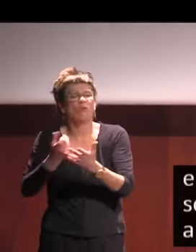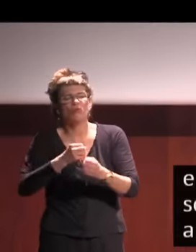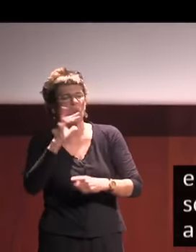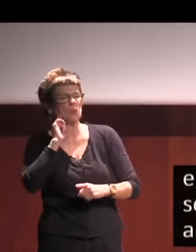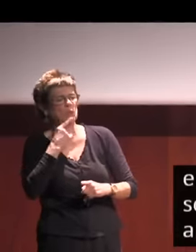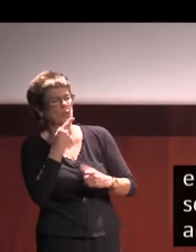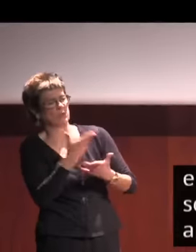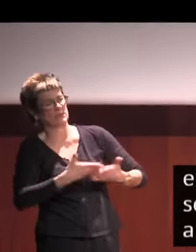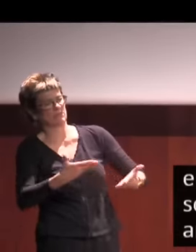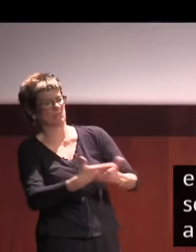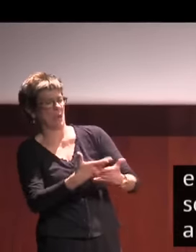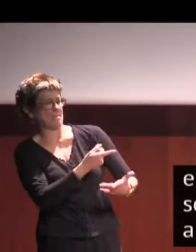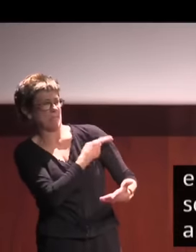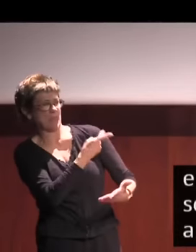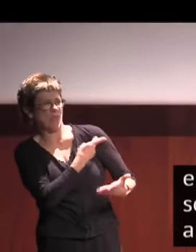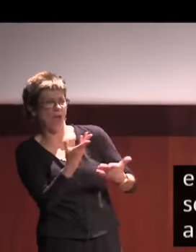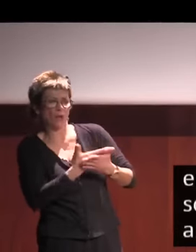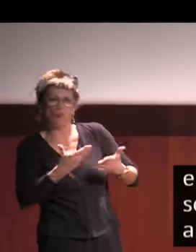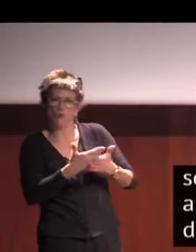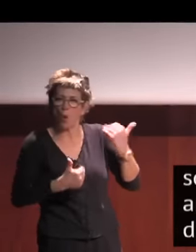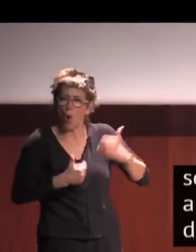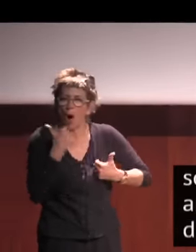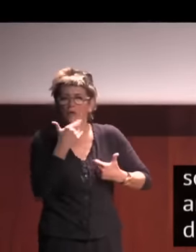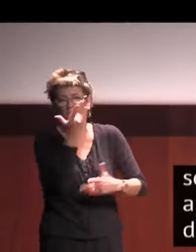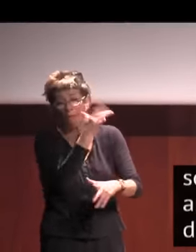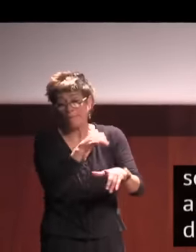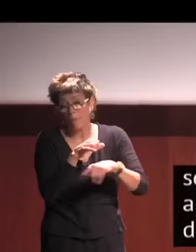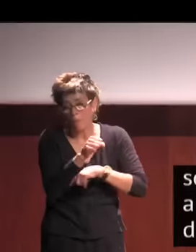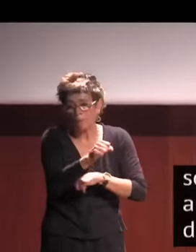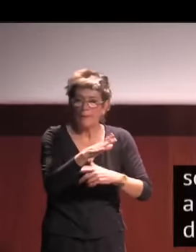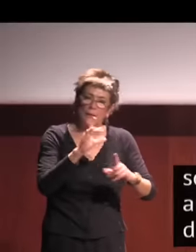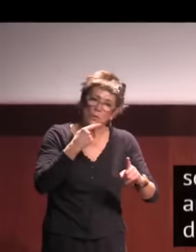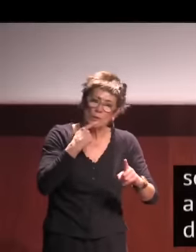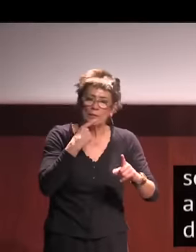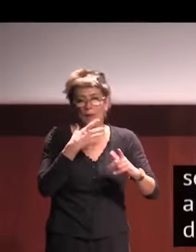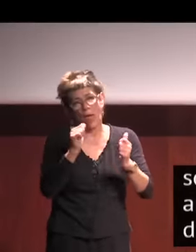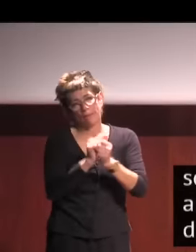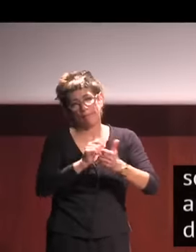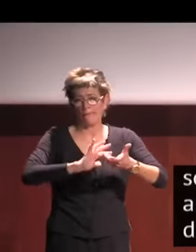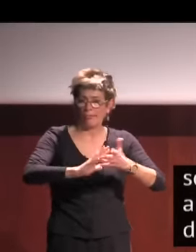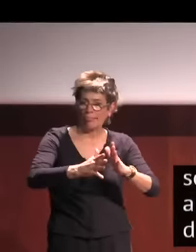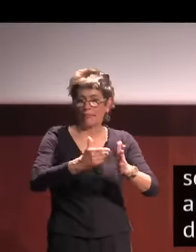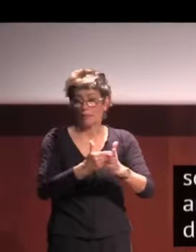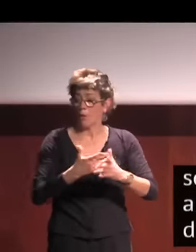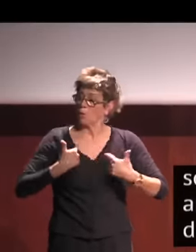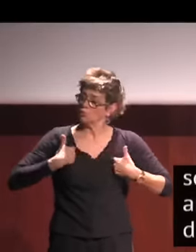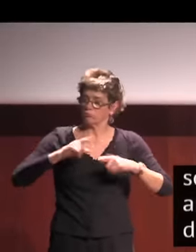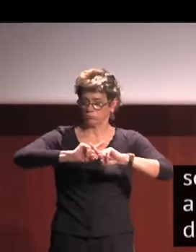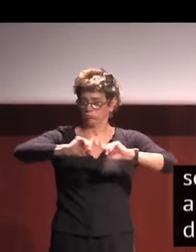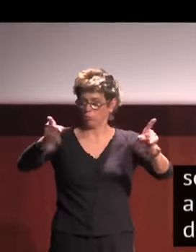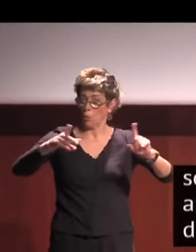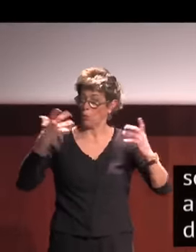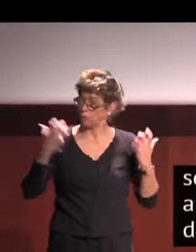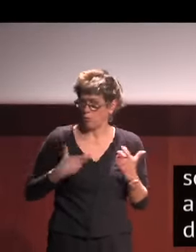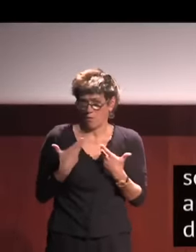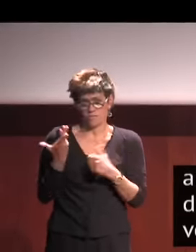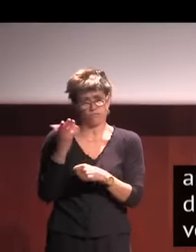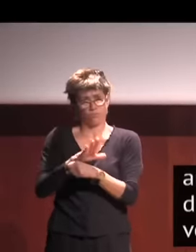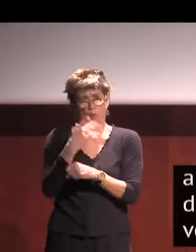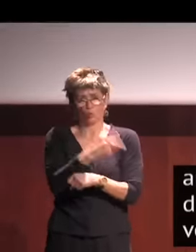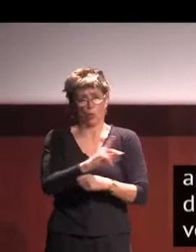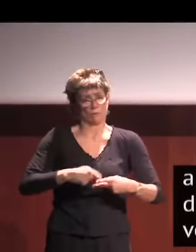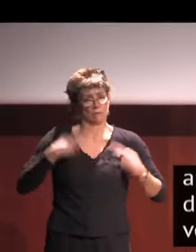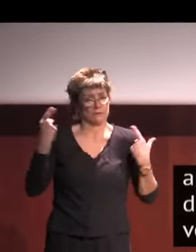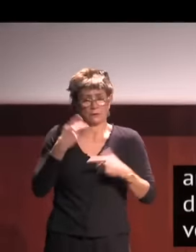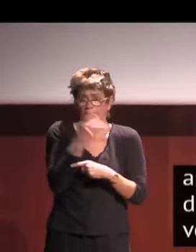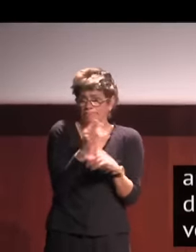ou comme des personnes en situation de handicap qui compensent leur sourdité en utilisant la langue des signes, nous voulons dépeindre leur vie, leurs arts